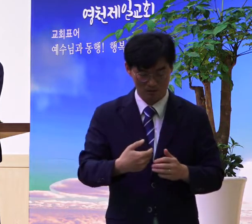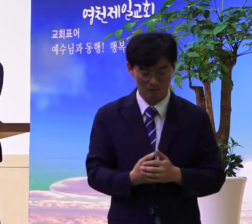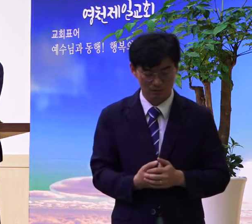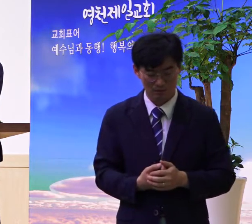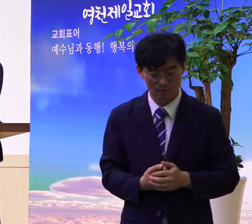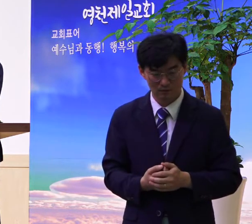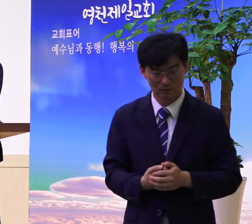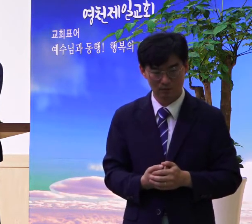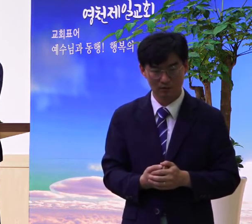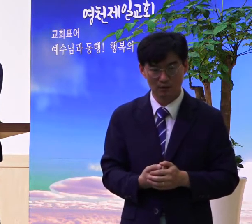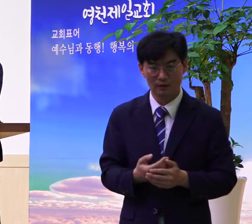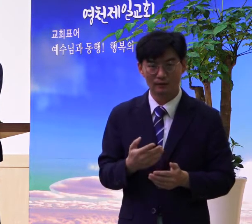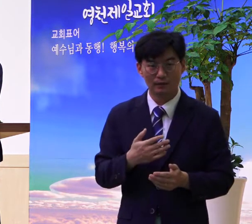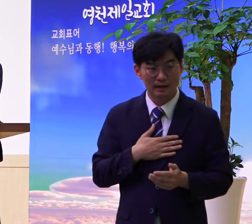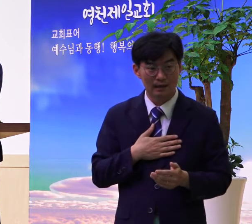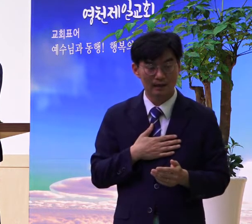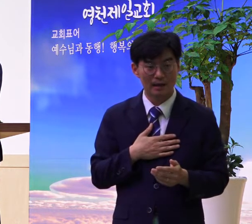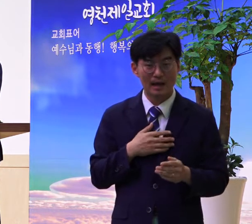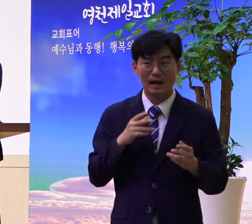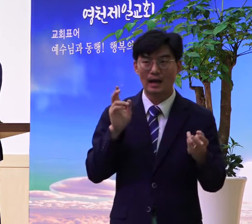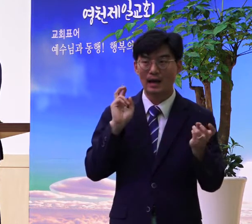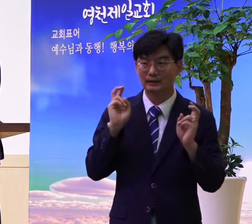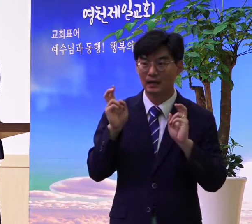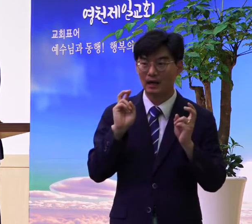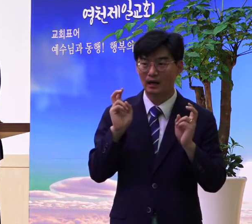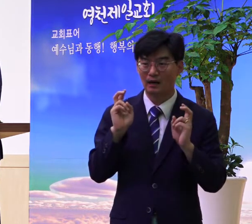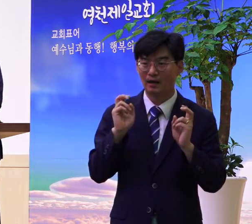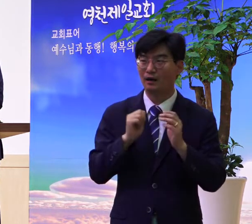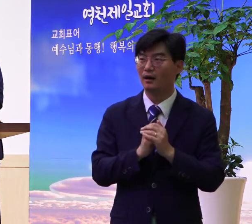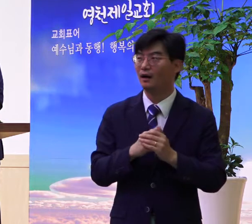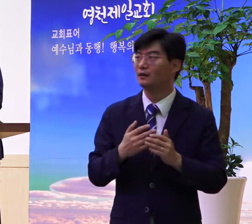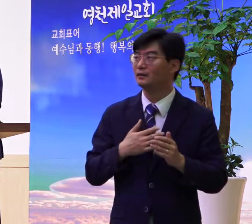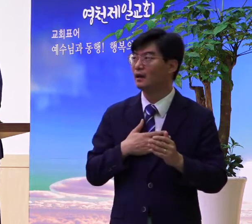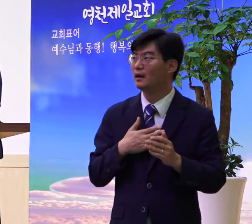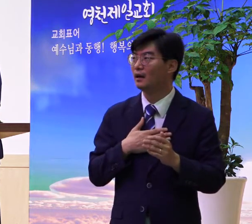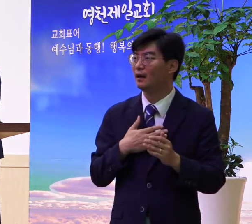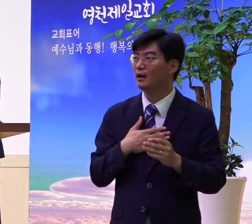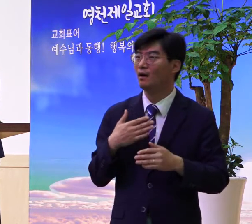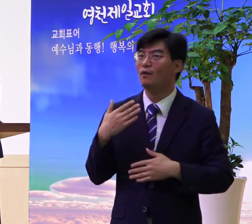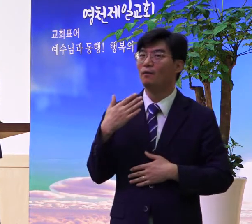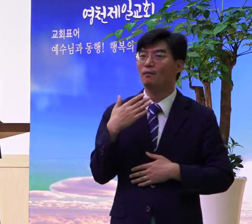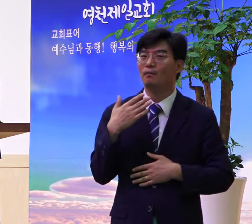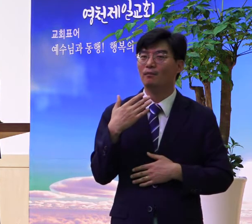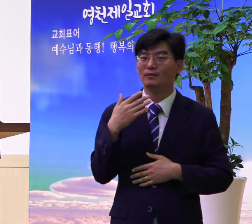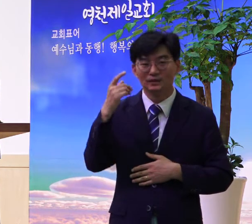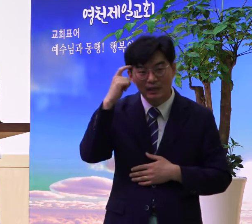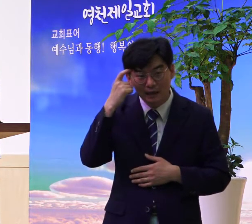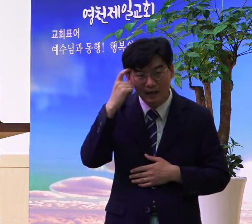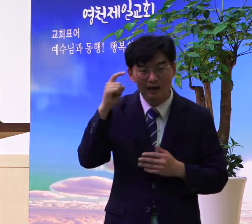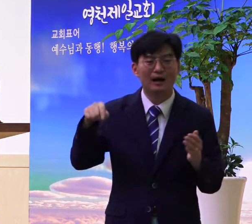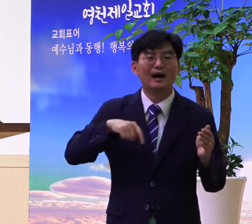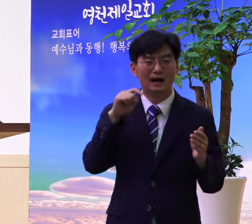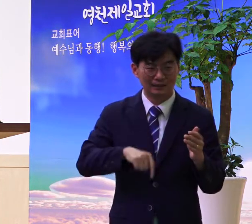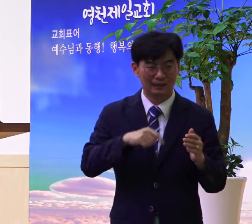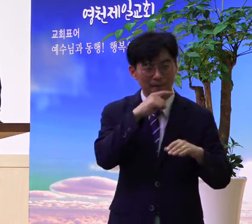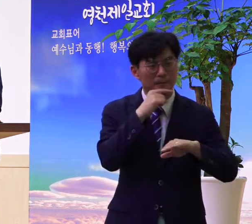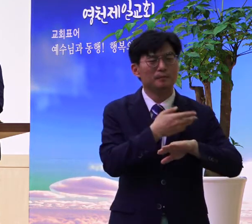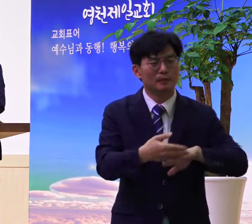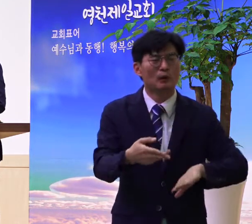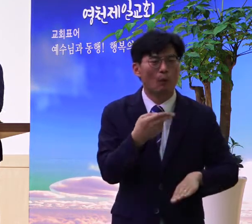얘기했습니다. 내 혈관에는 피가 흐르지 않습니다. 내 혈관에는 코카콜라가 흐릅니다. 라고 이야기를